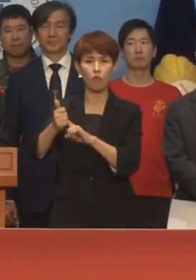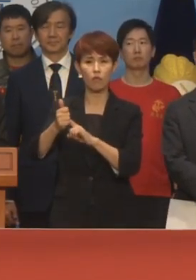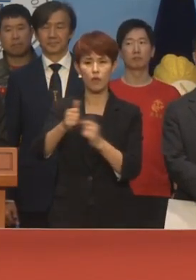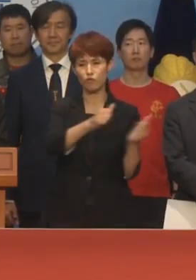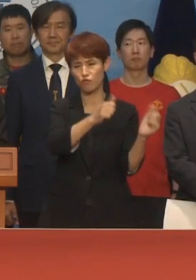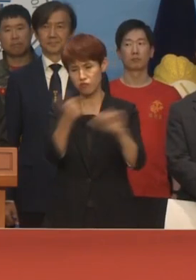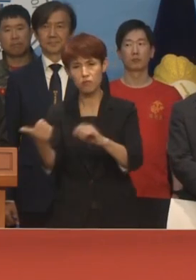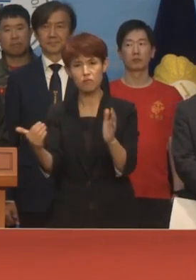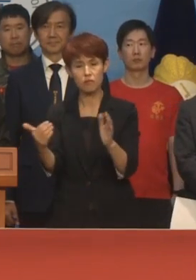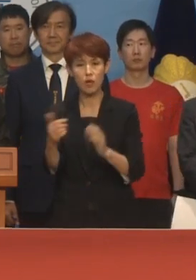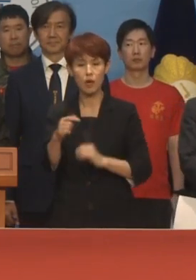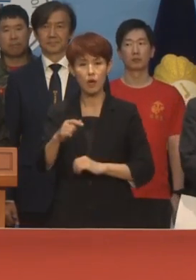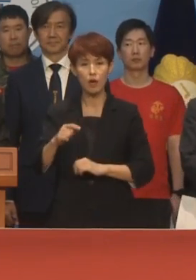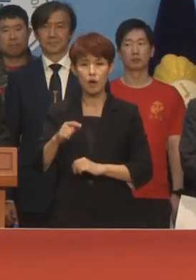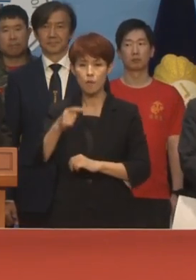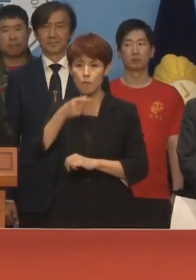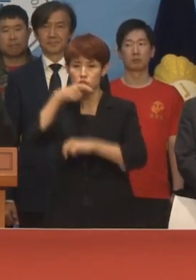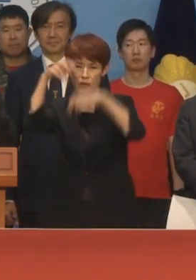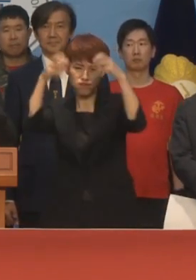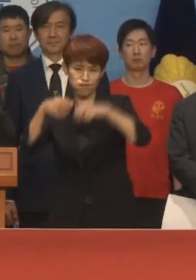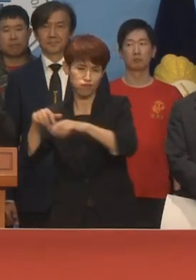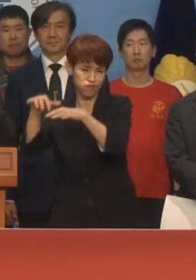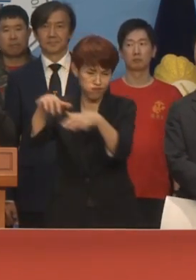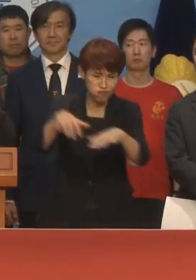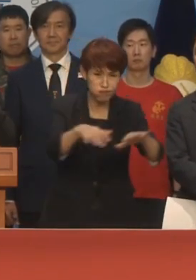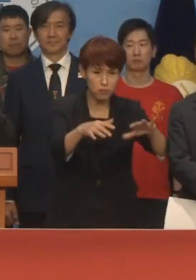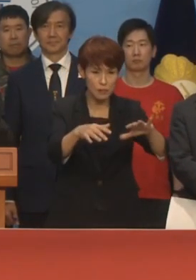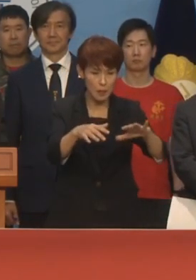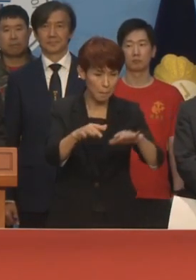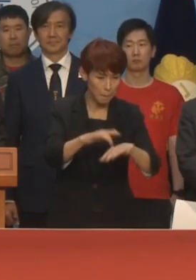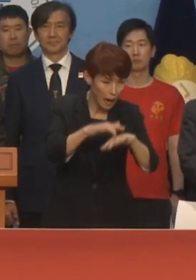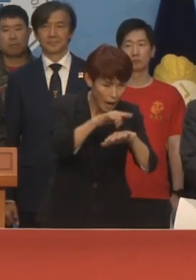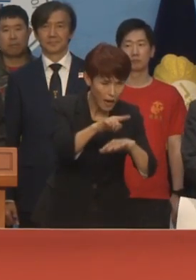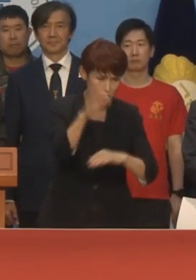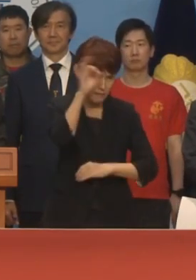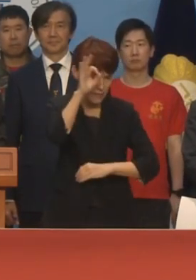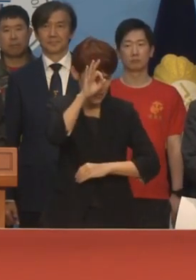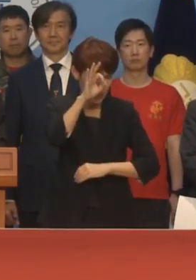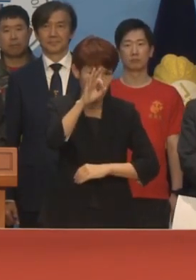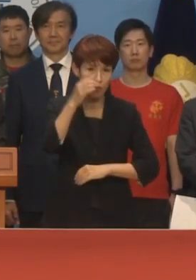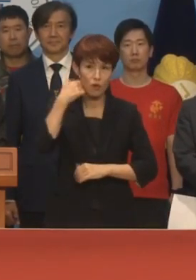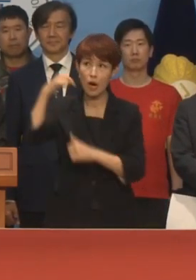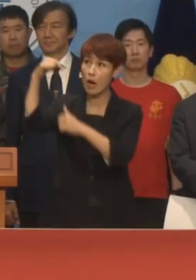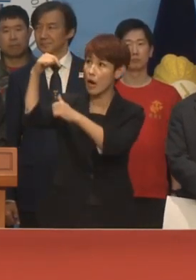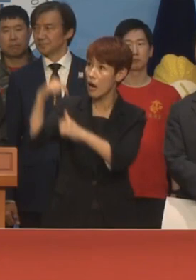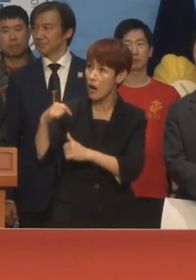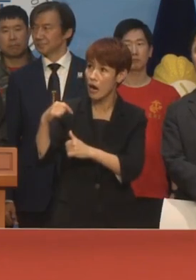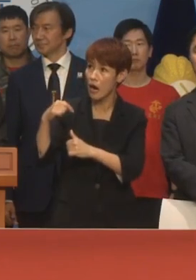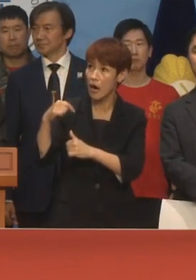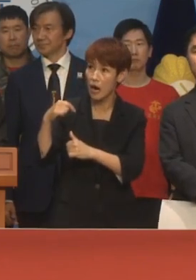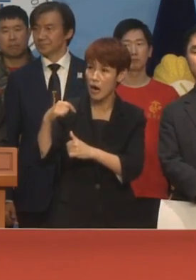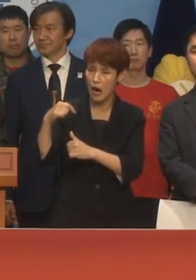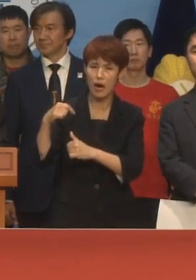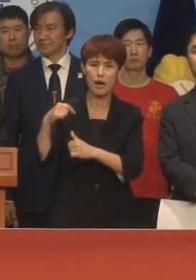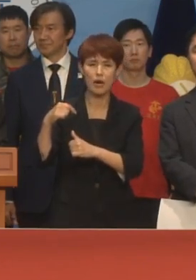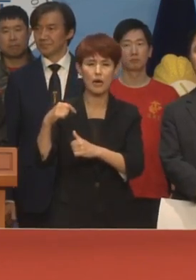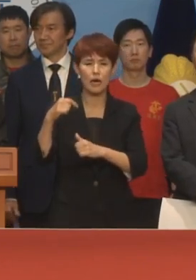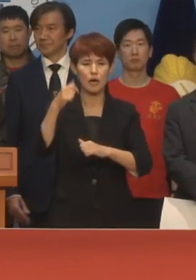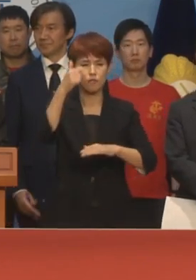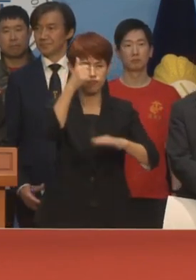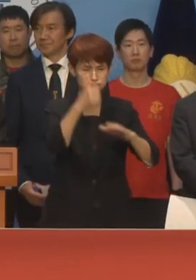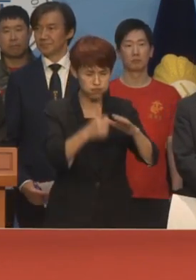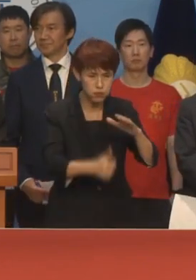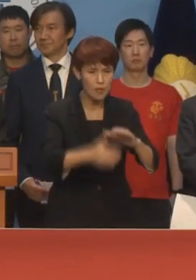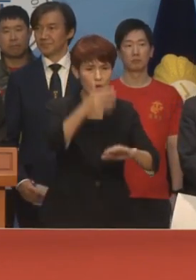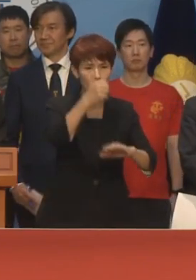시민을 수색하다가 누군가의 잘못된 지시로 인해서 안타까운 그리고